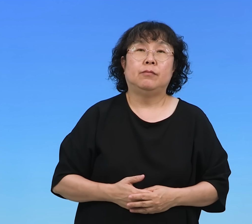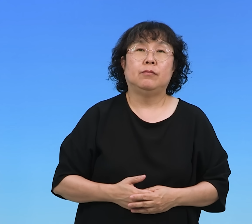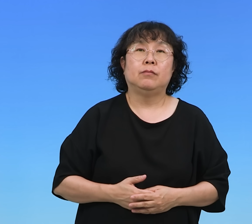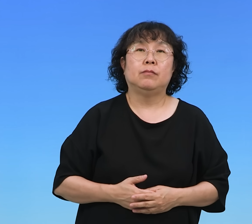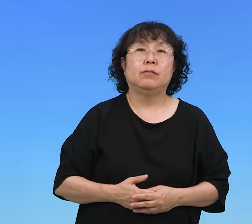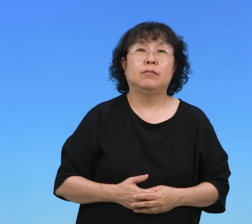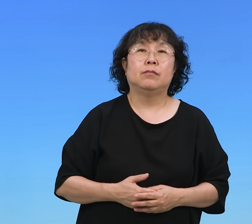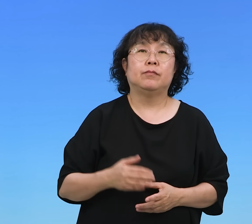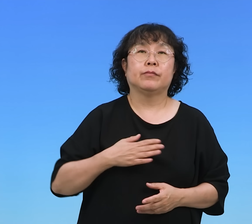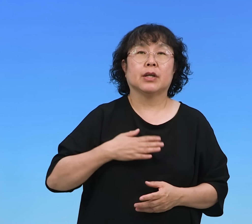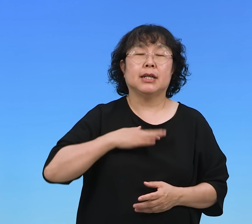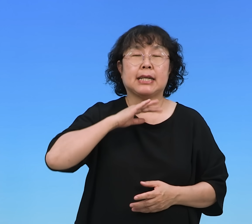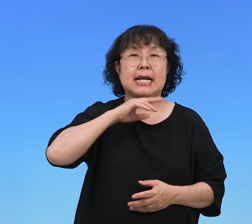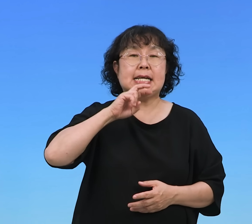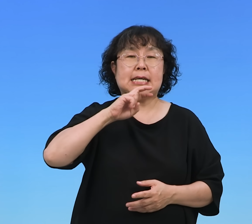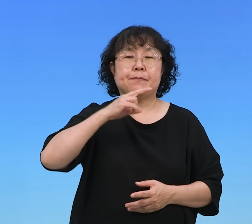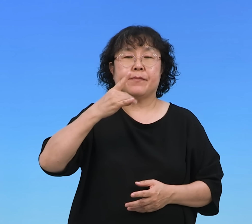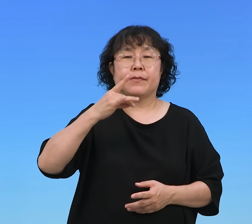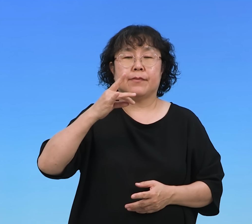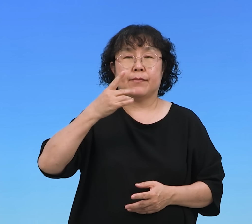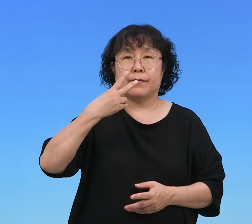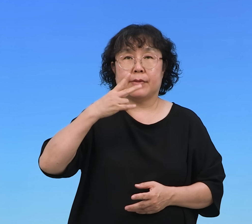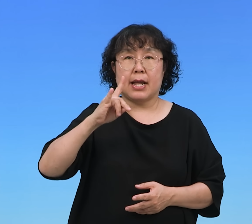저는 20대 초반에